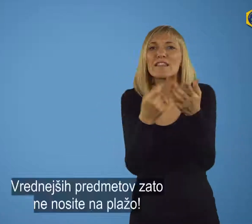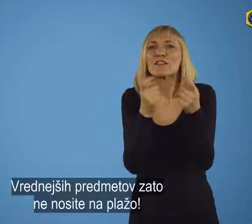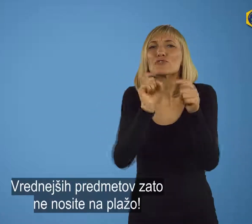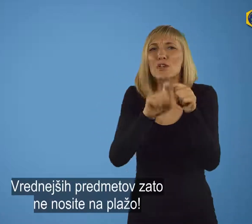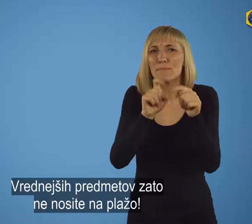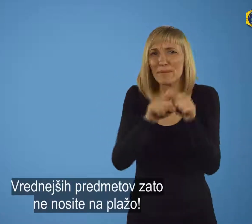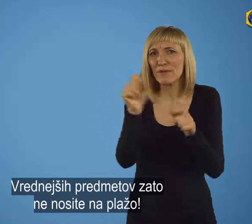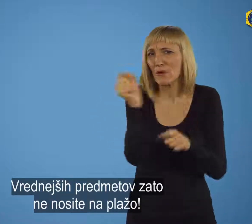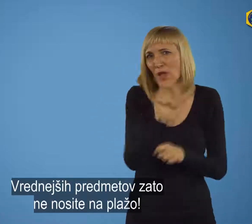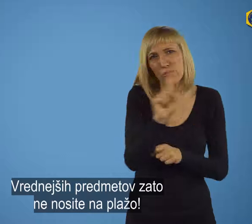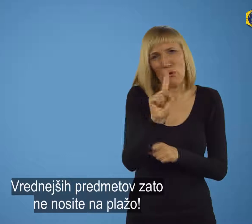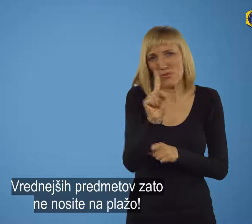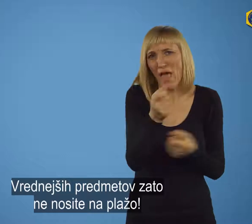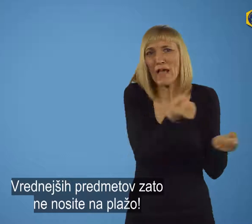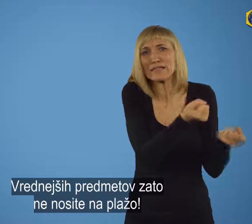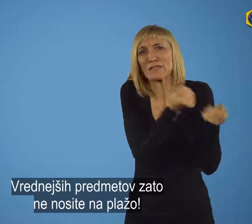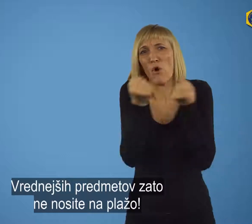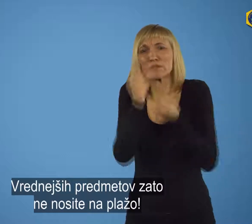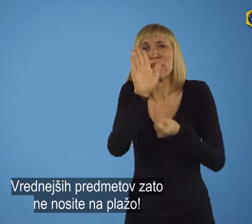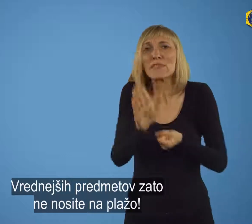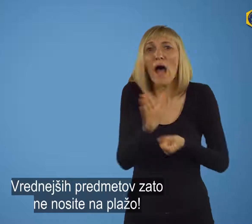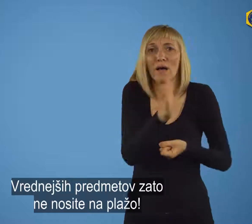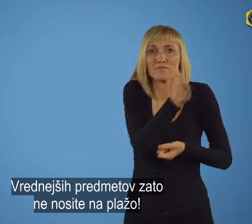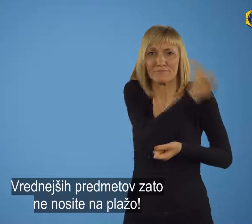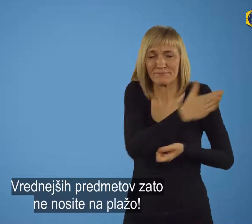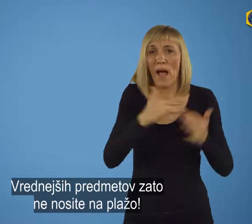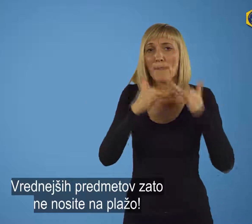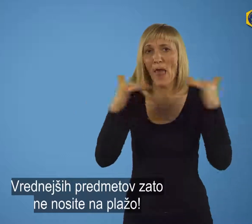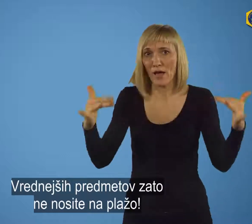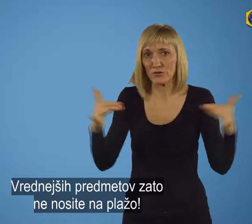Vrednejših predmetov zato ne nosite na plažo.